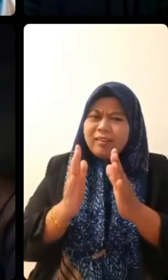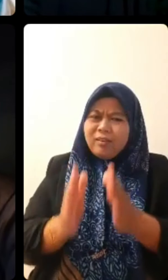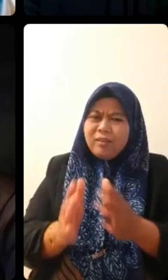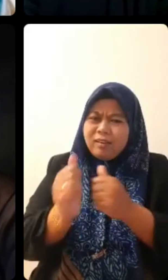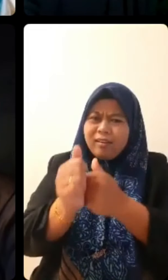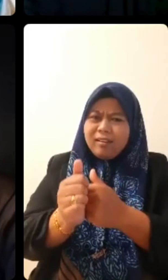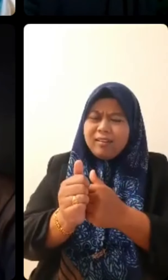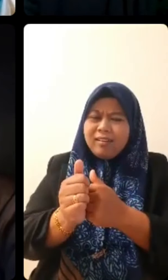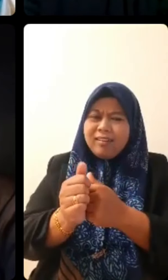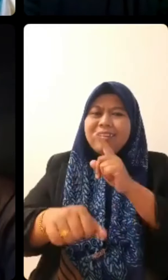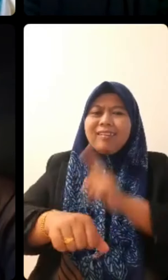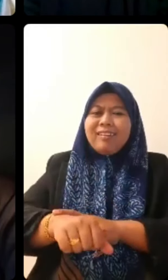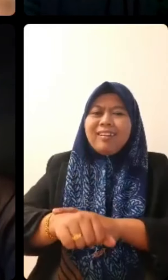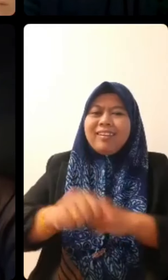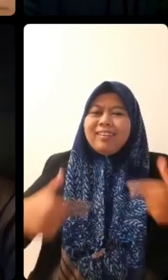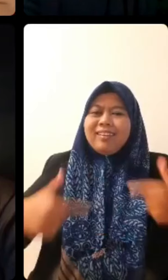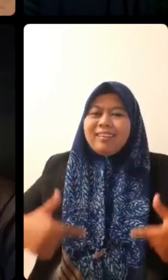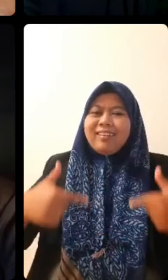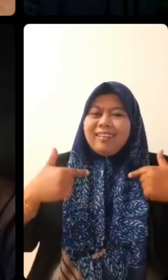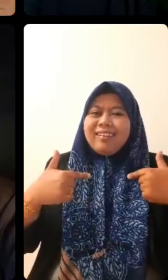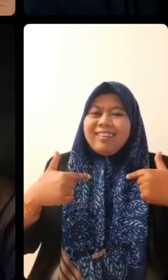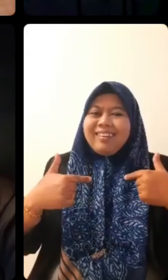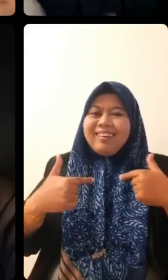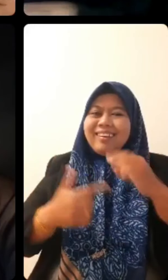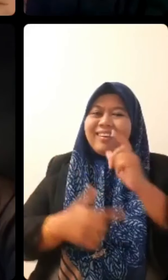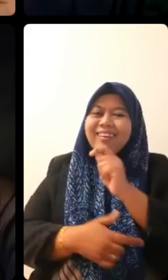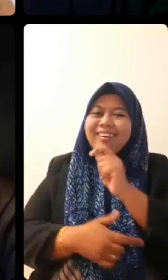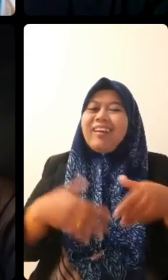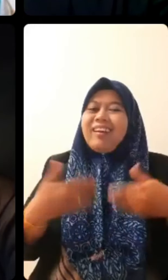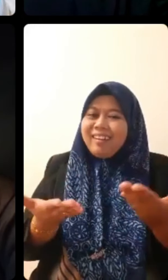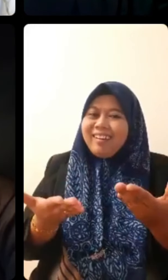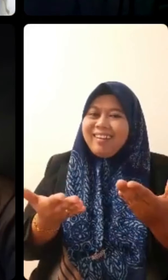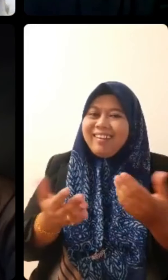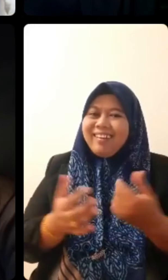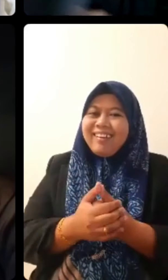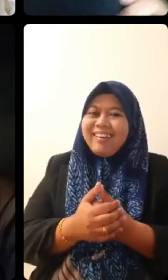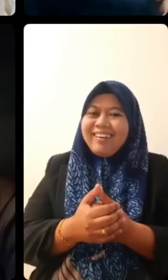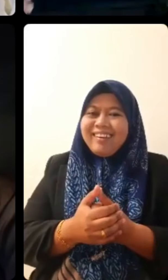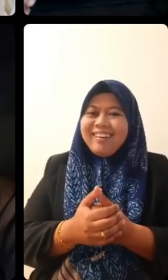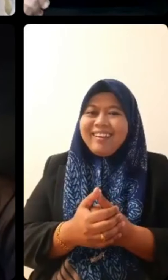live? Itu soalan daripada Nisa Kamal.